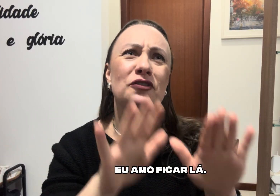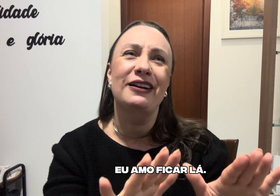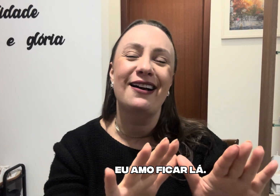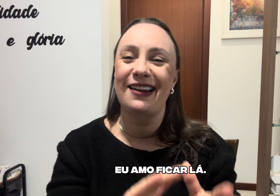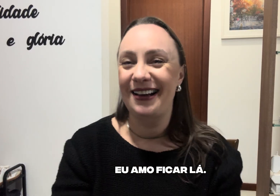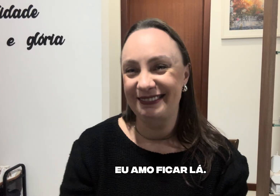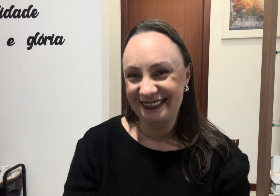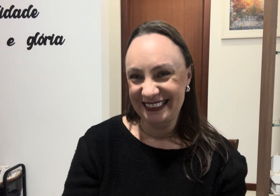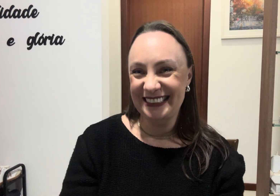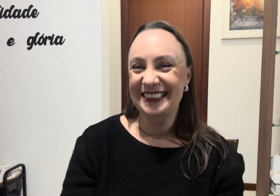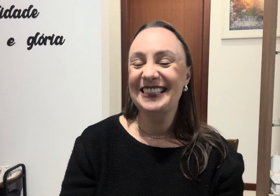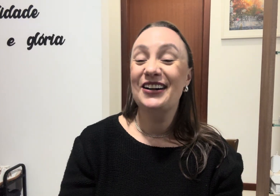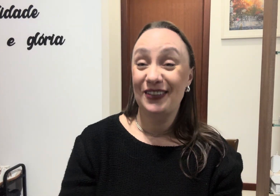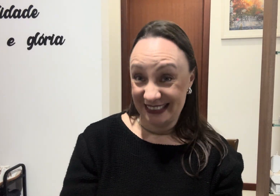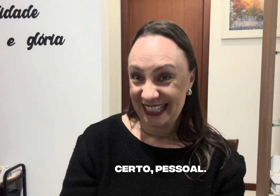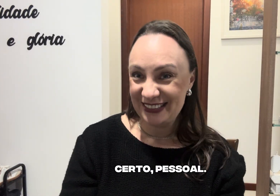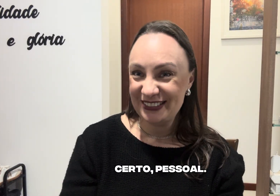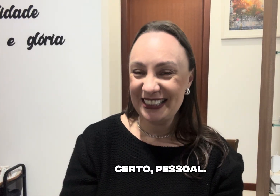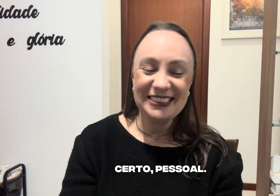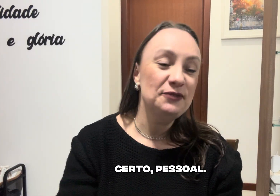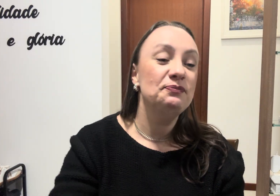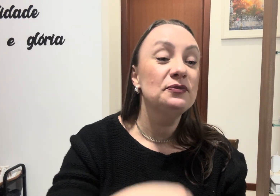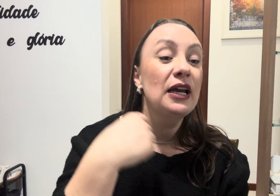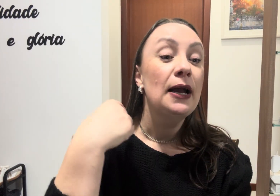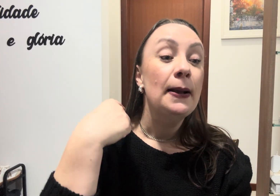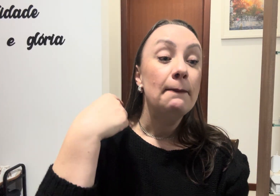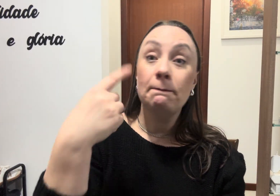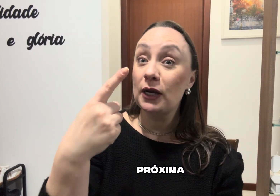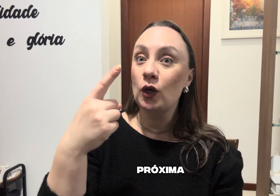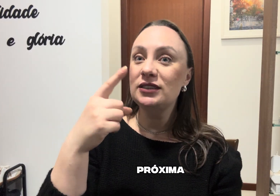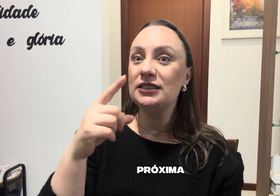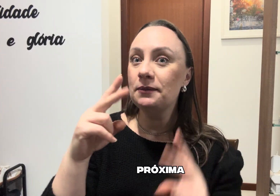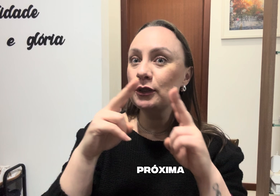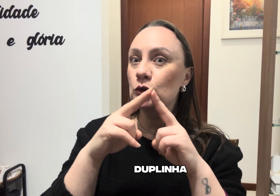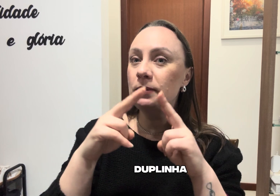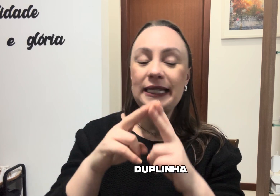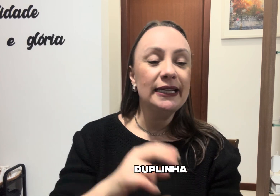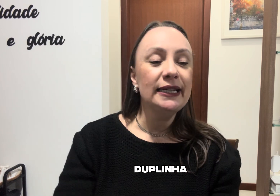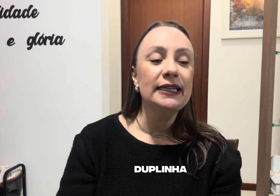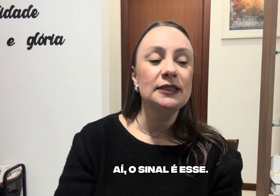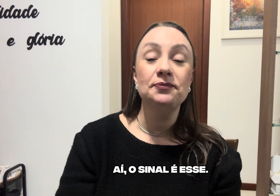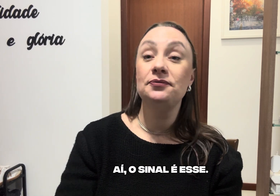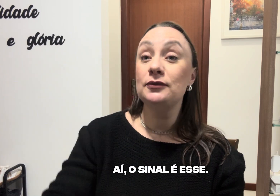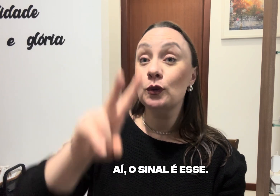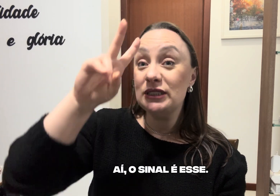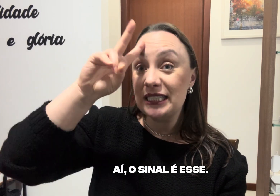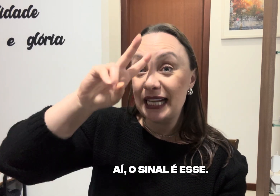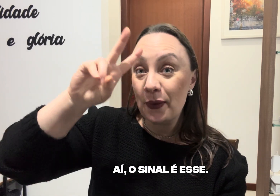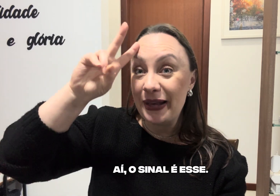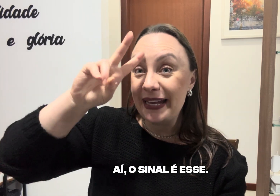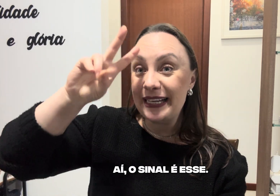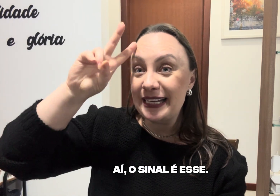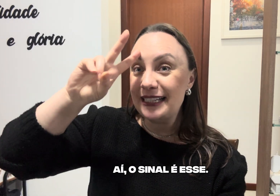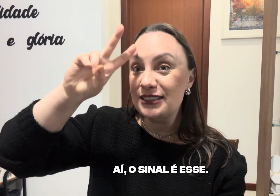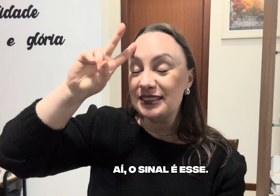ficar lá. Certo, gente? Próxima duplinha aí. O sinal é